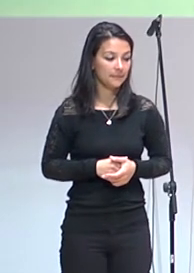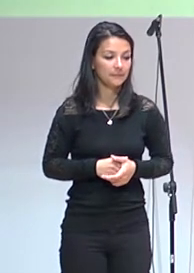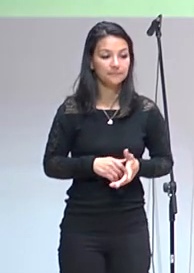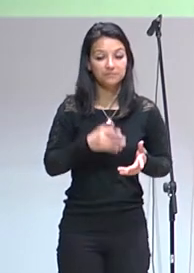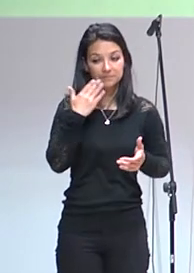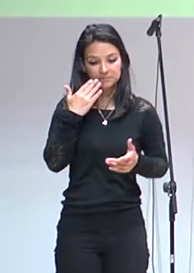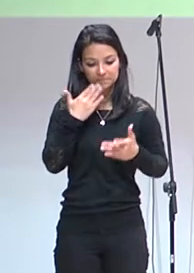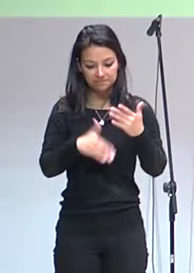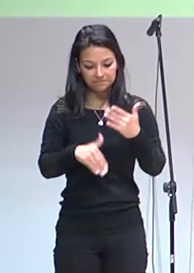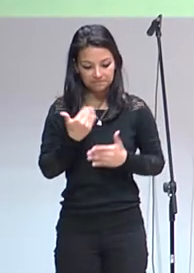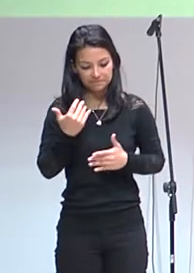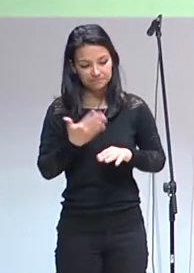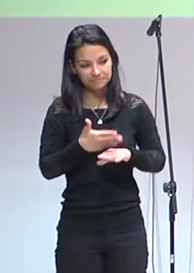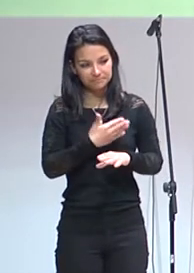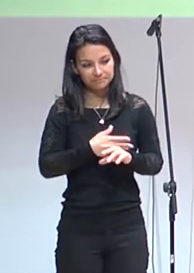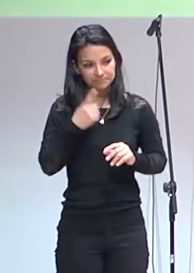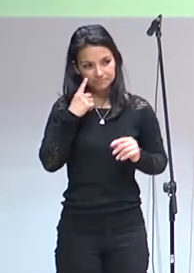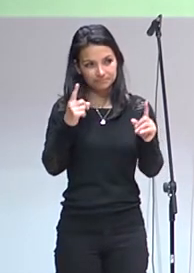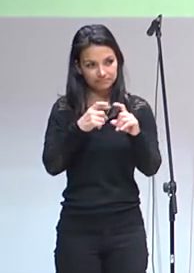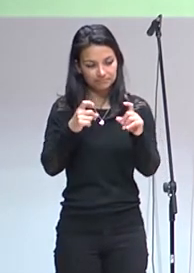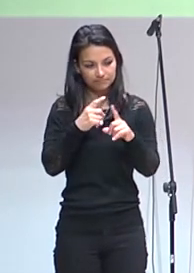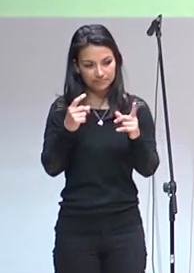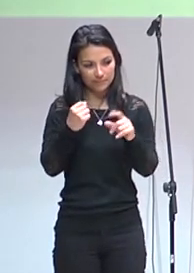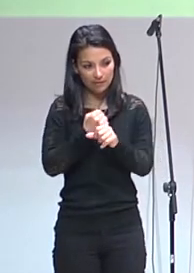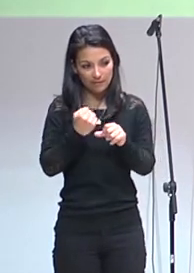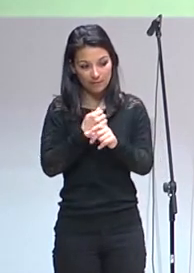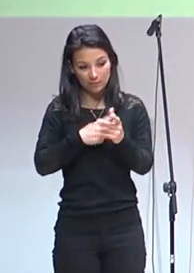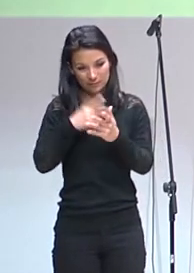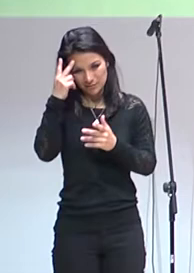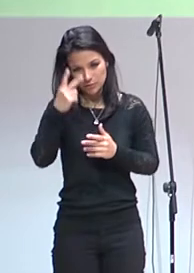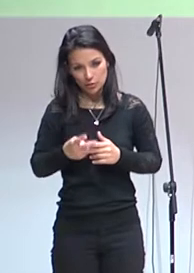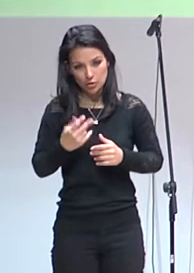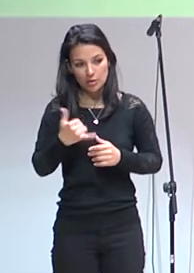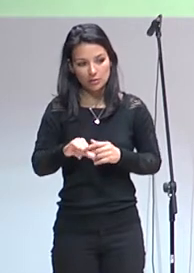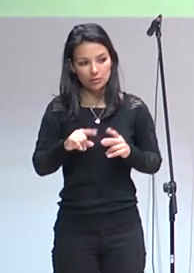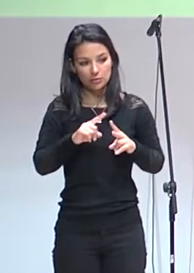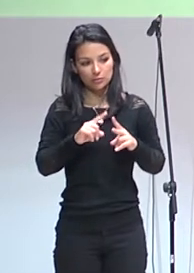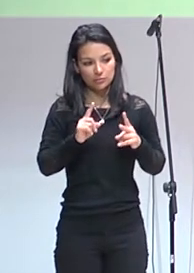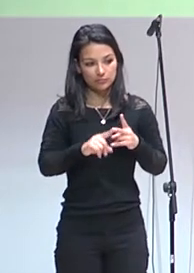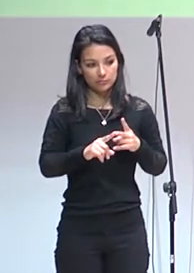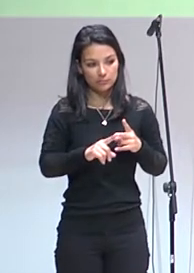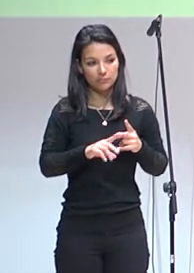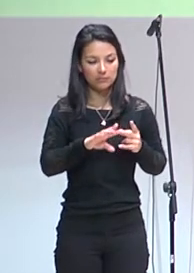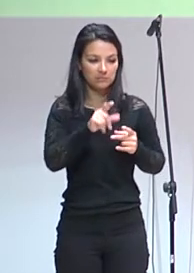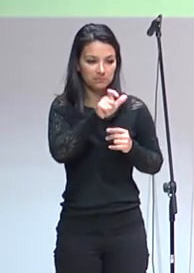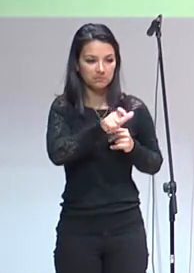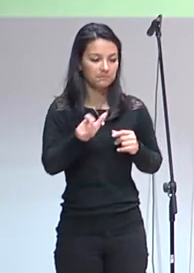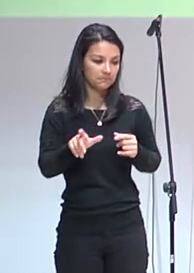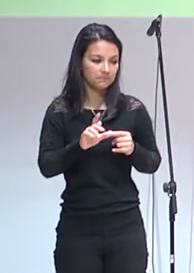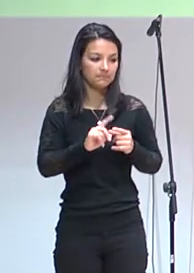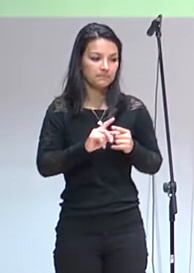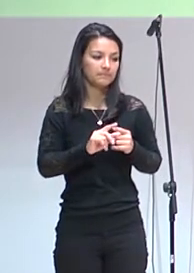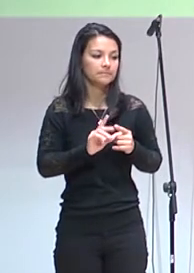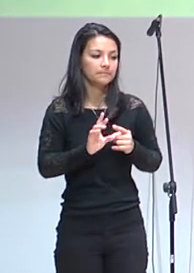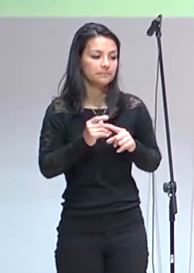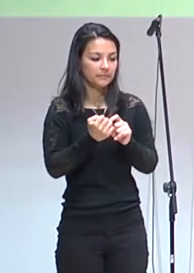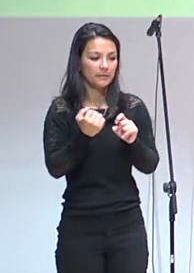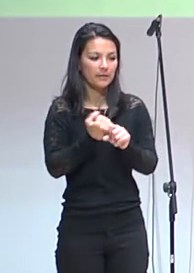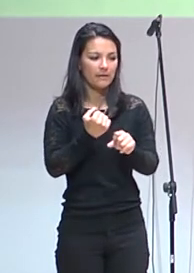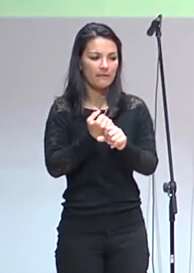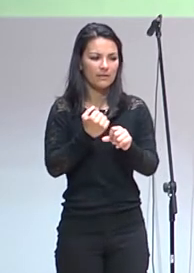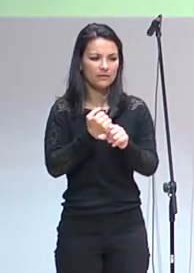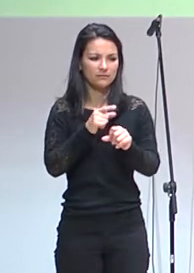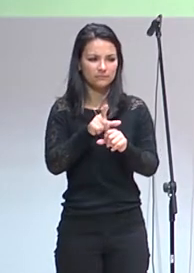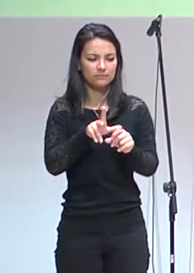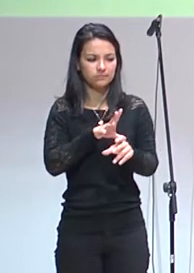cuando comenzamos a diseñar el trabajo histórico, tuvimos en cuenta a Eric Oxman, donde trabaja